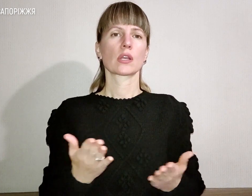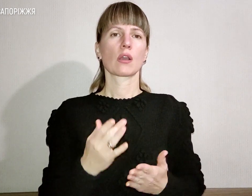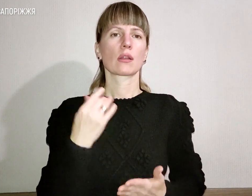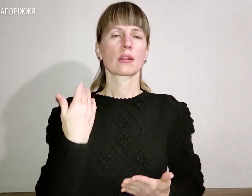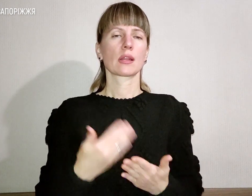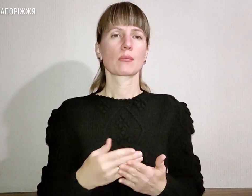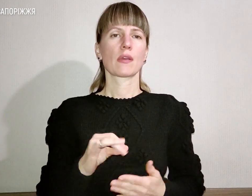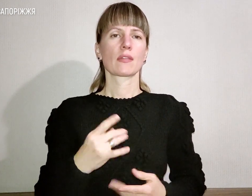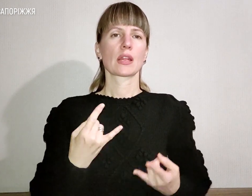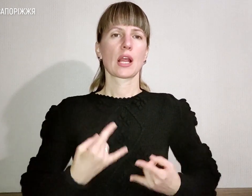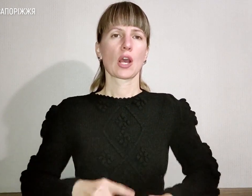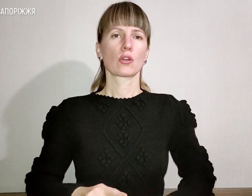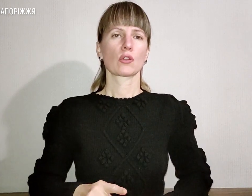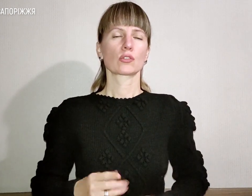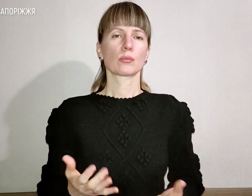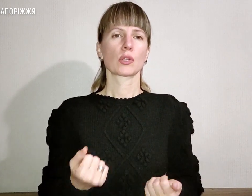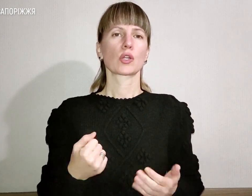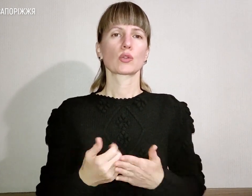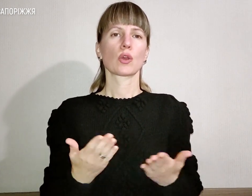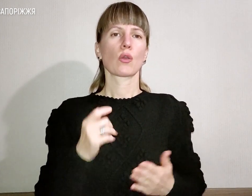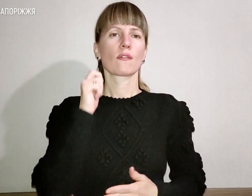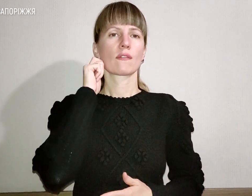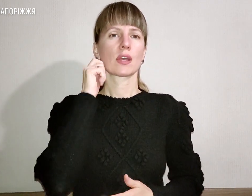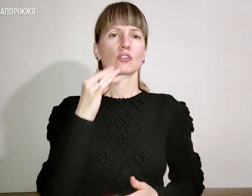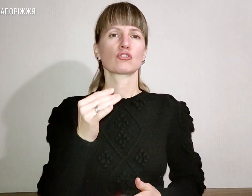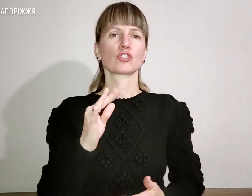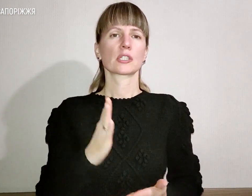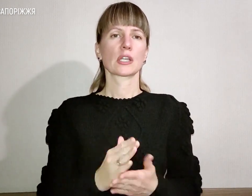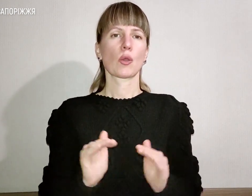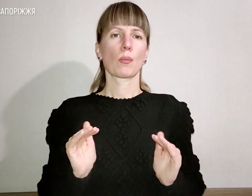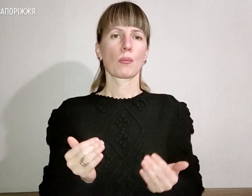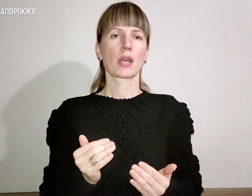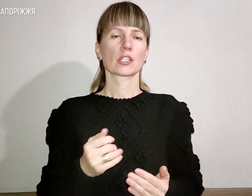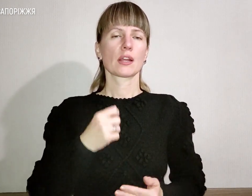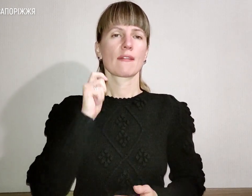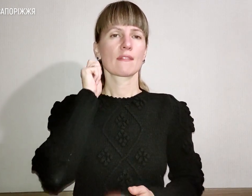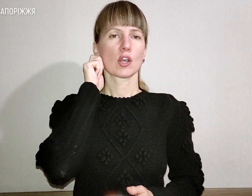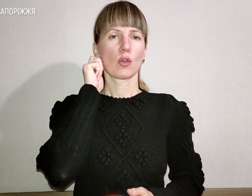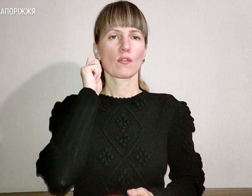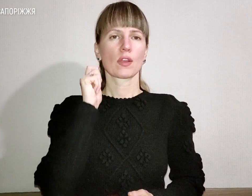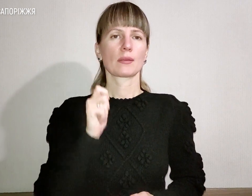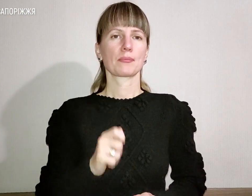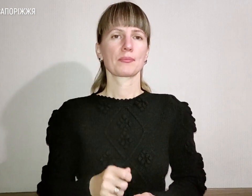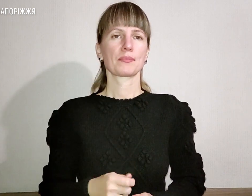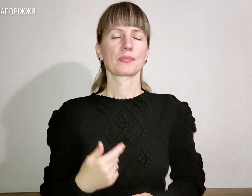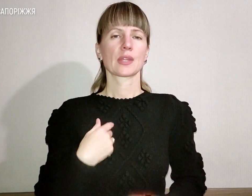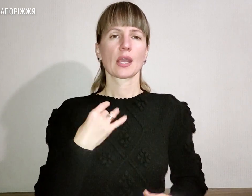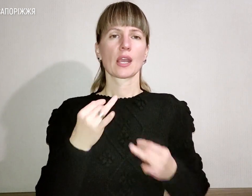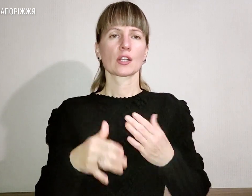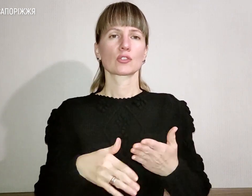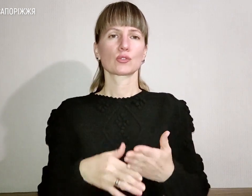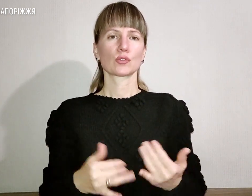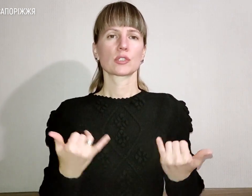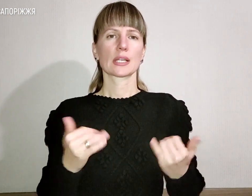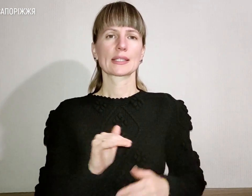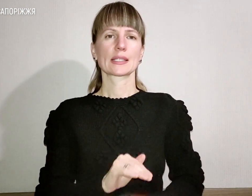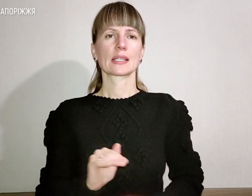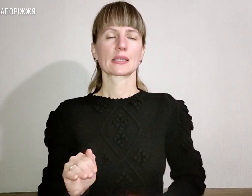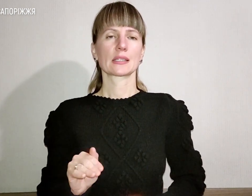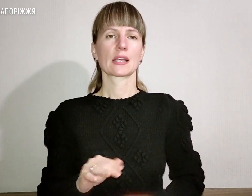від народження берете і до якого віку? Чи є певні обмеження вікові? Я консультую наразі дітей взагалі від 0